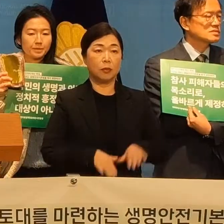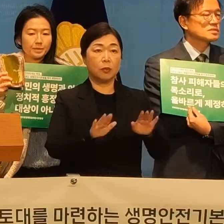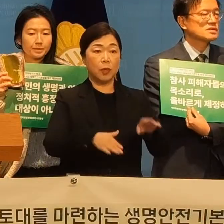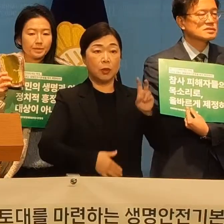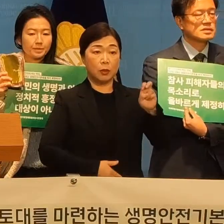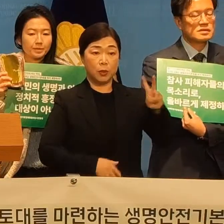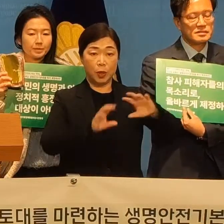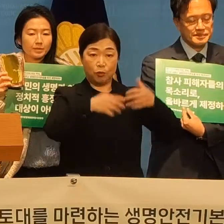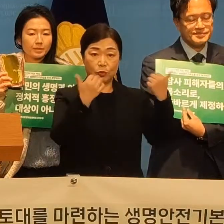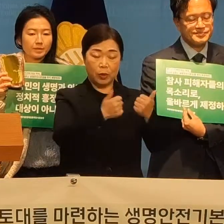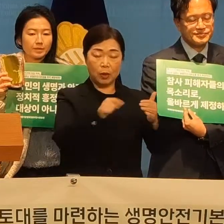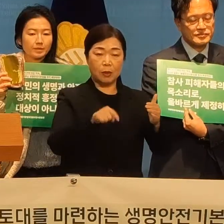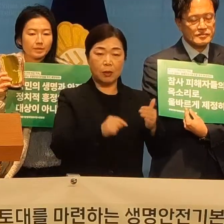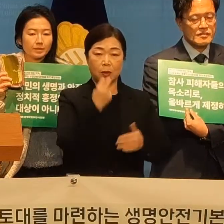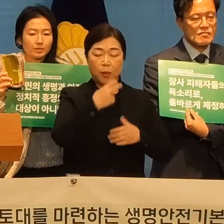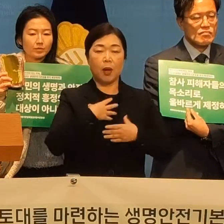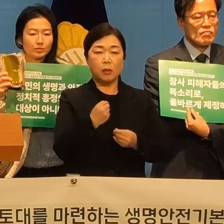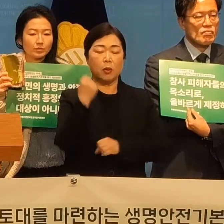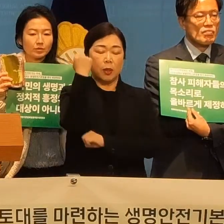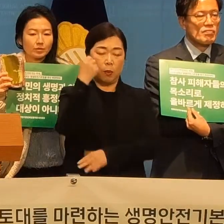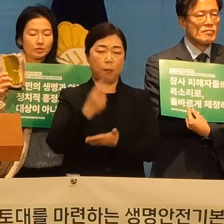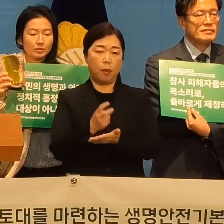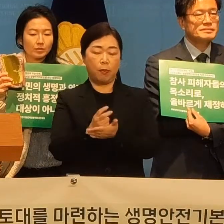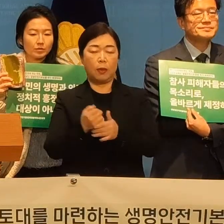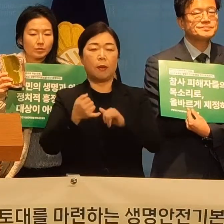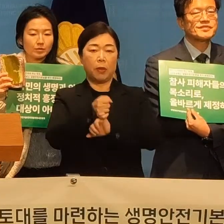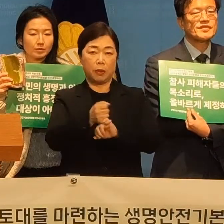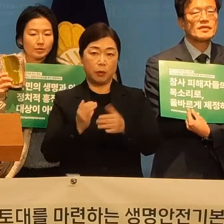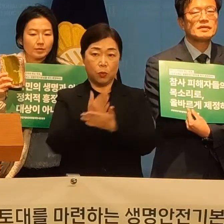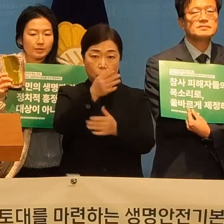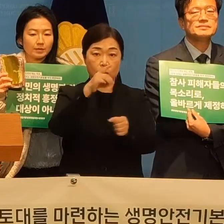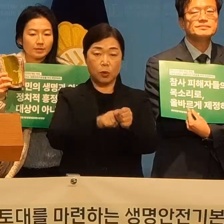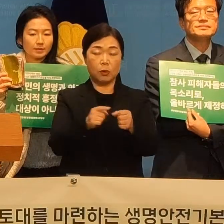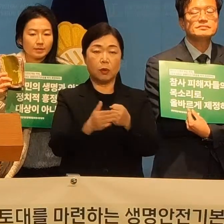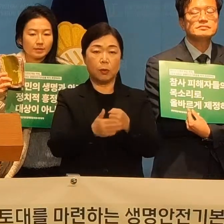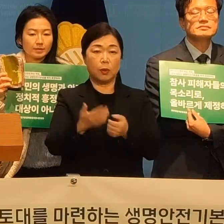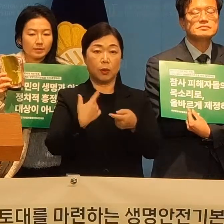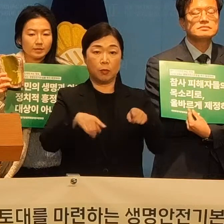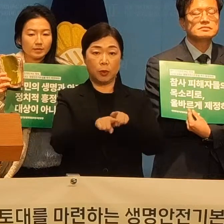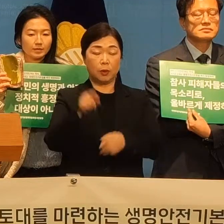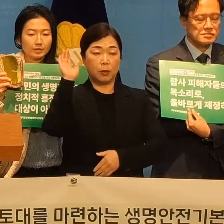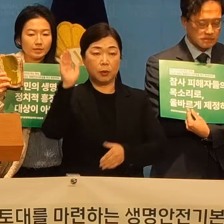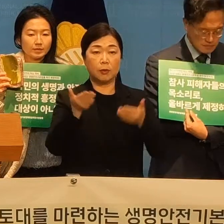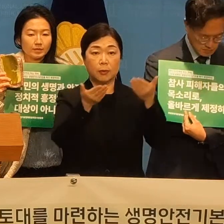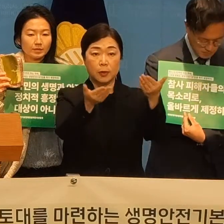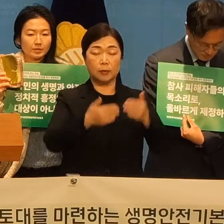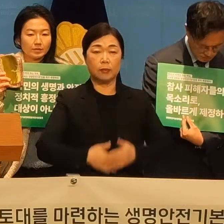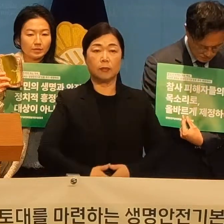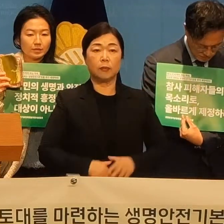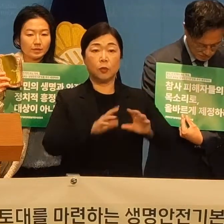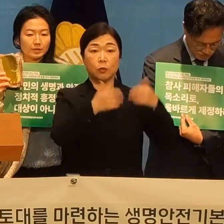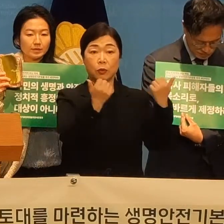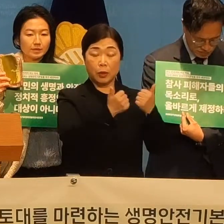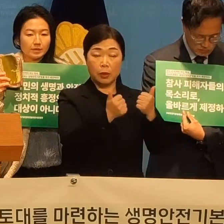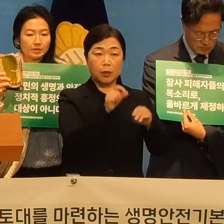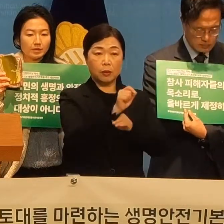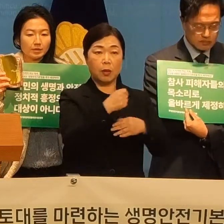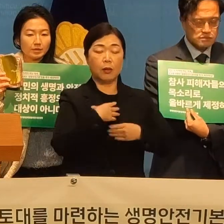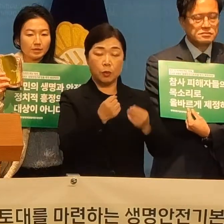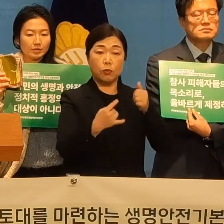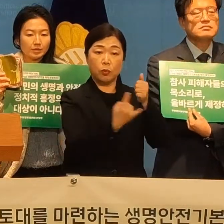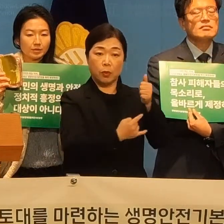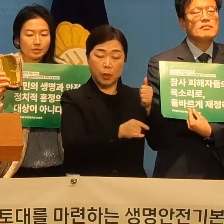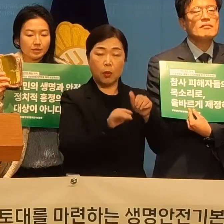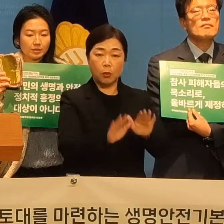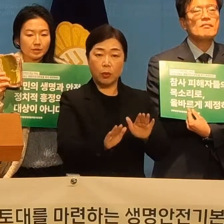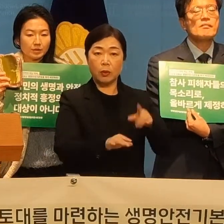반드시 그리고 올바르게 제정할 것을 촉구하는 기자회견을 함께 하도록 하겠습니다. 국회 행정안전위원회가